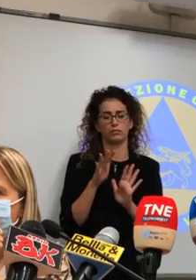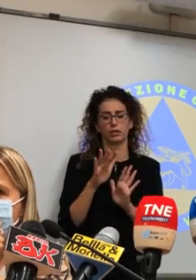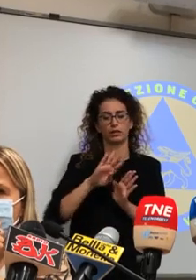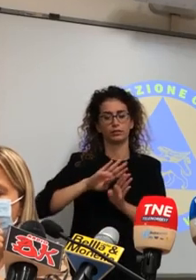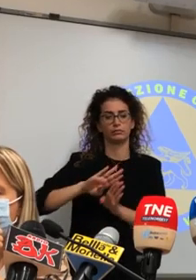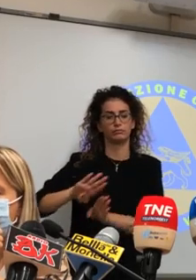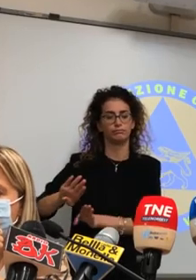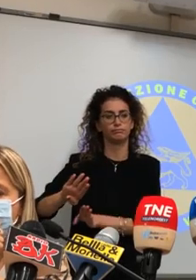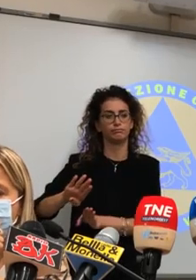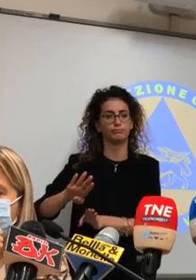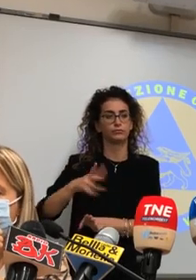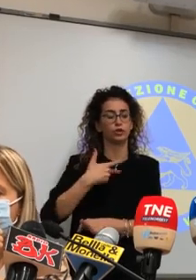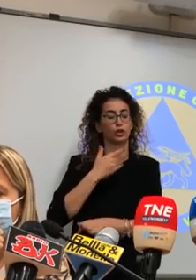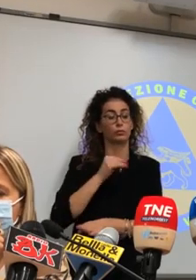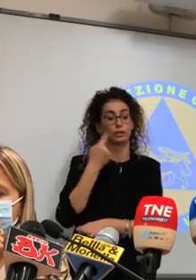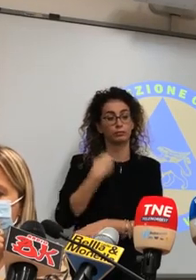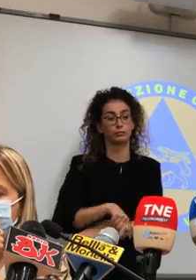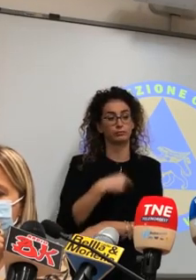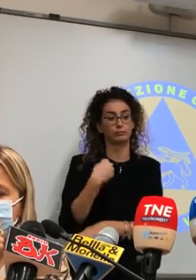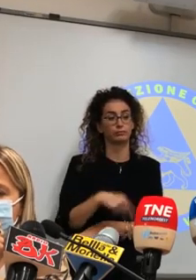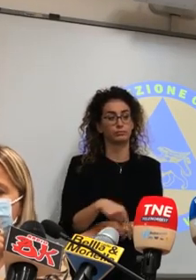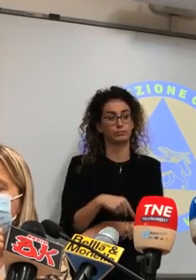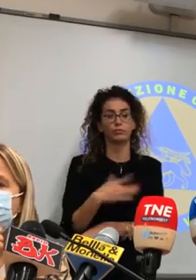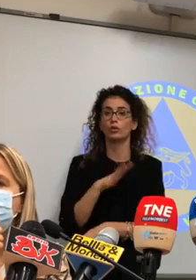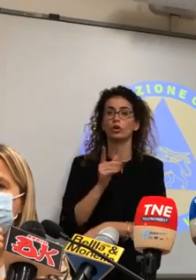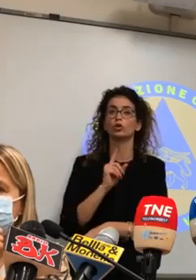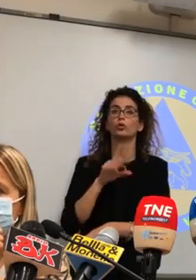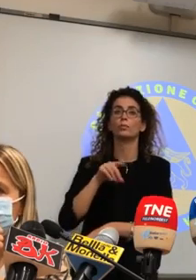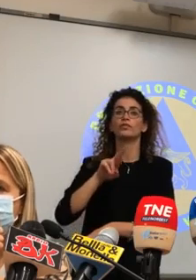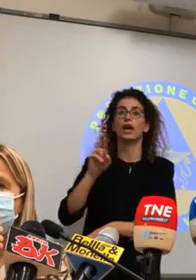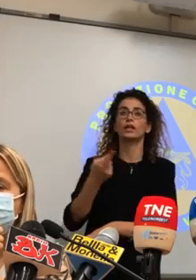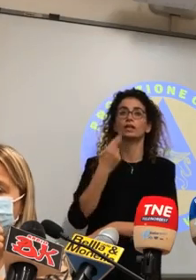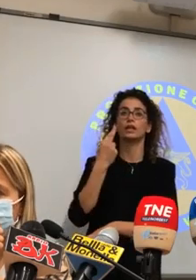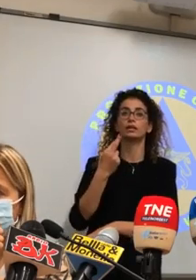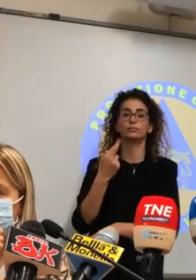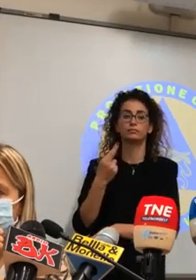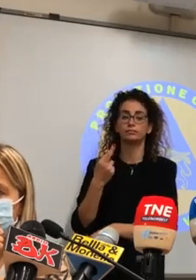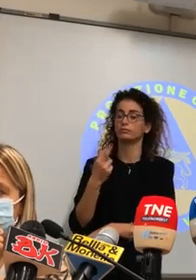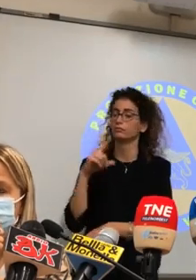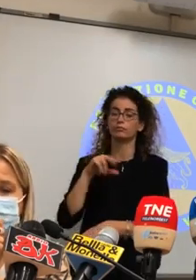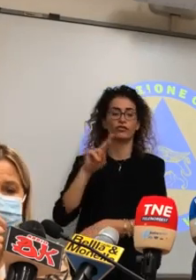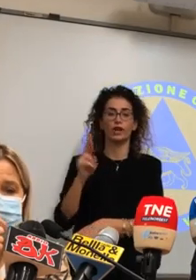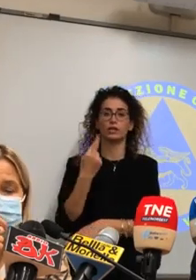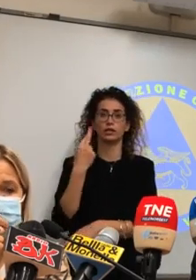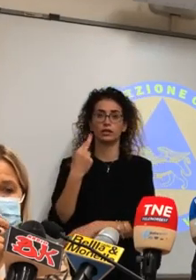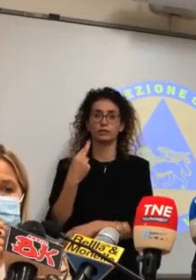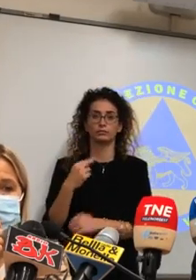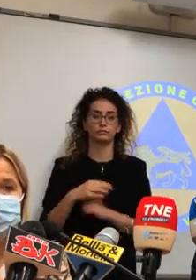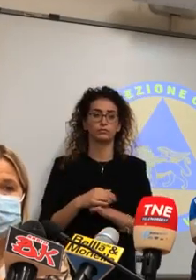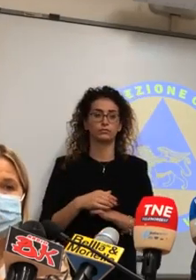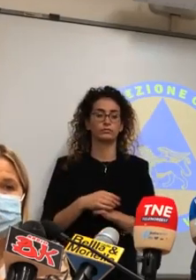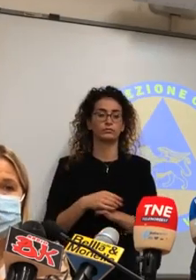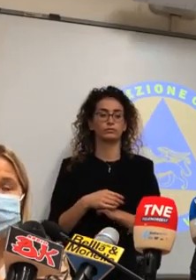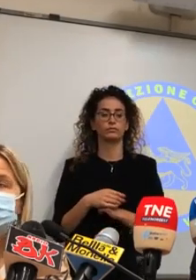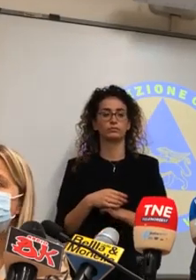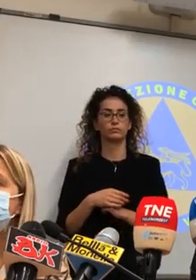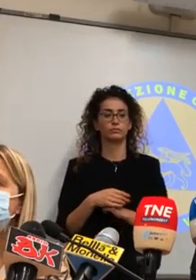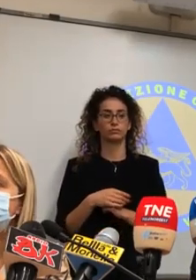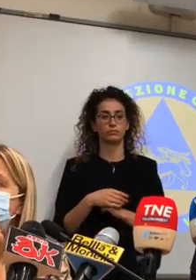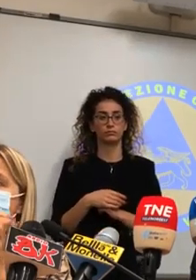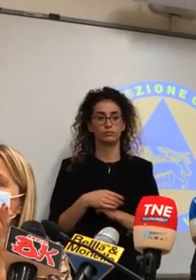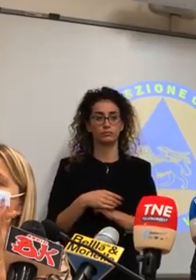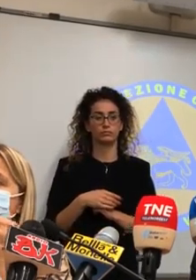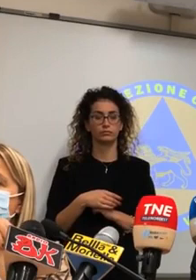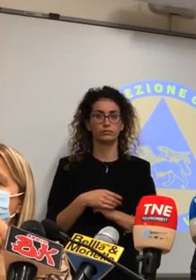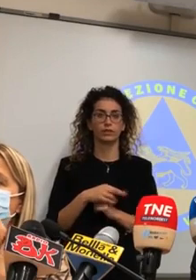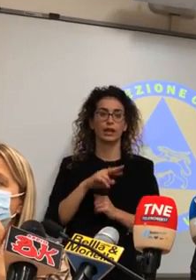volevano, c'erano questa domanda. No, si fa Pfizer. Un'ulteriore domanda. Si fa Pfizer. Ah, ok. Sì, diciamo, si fanno